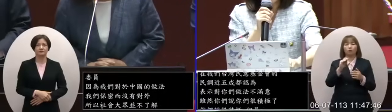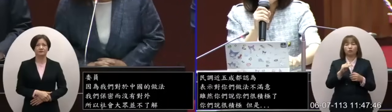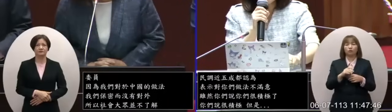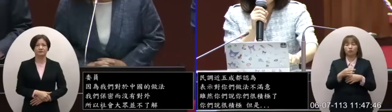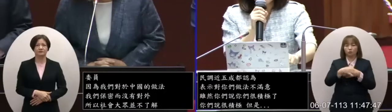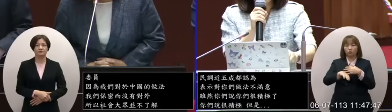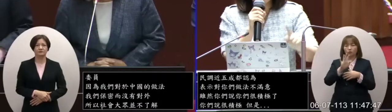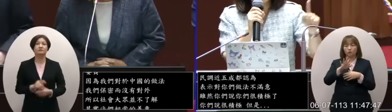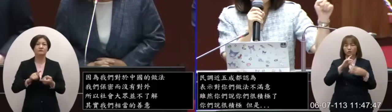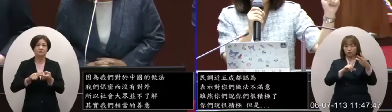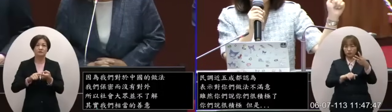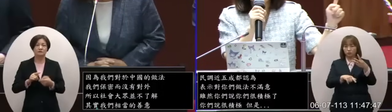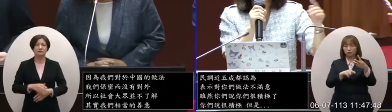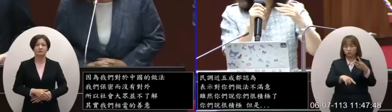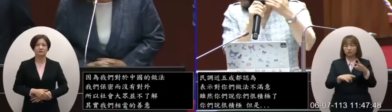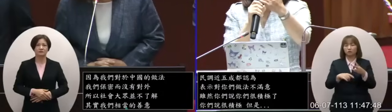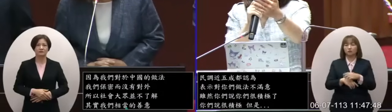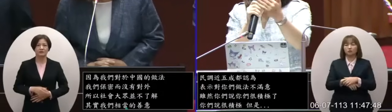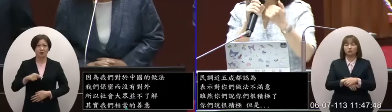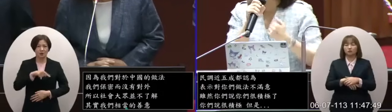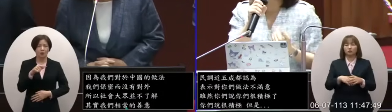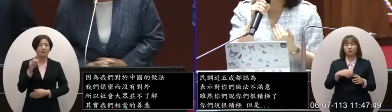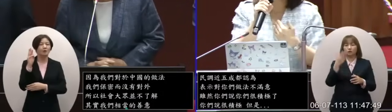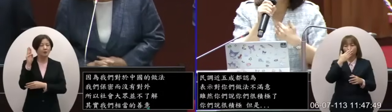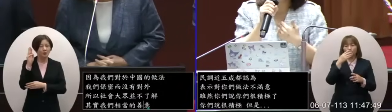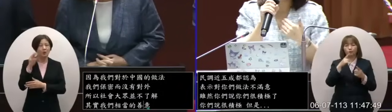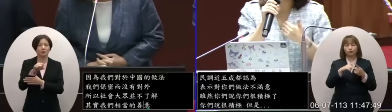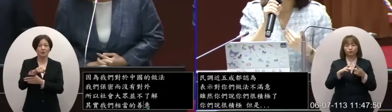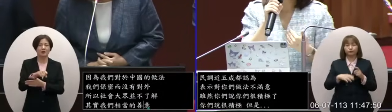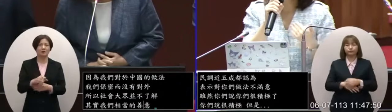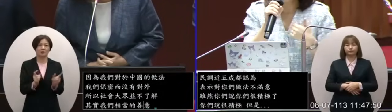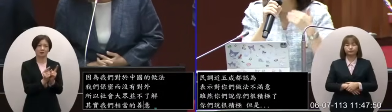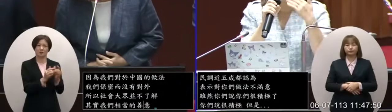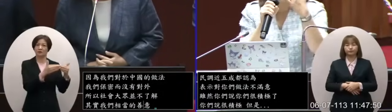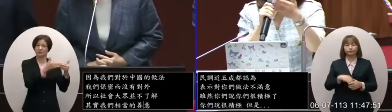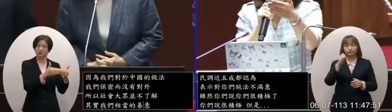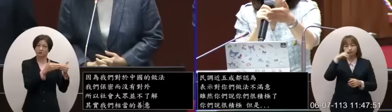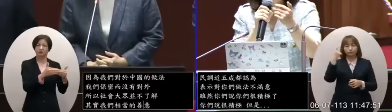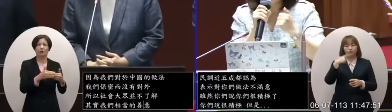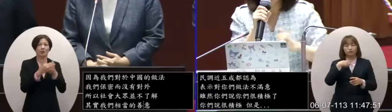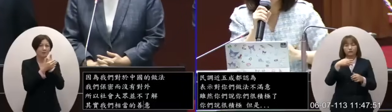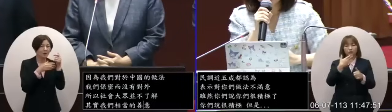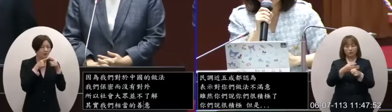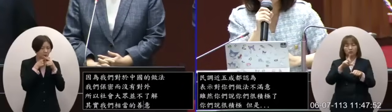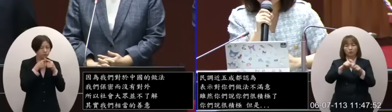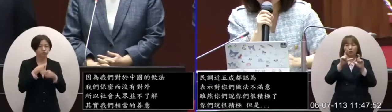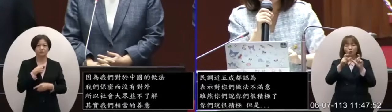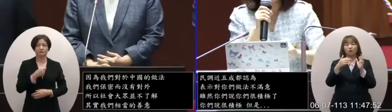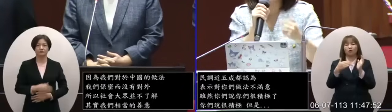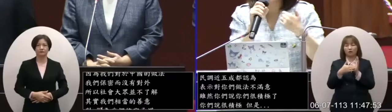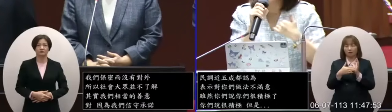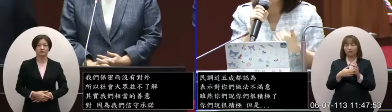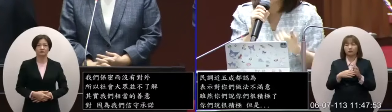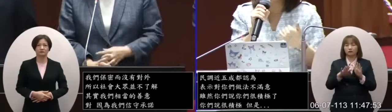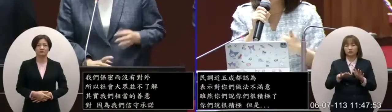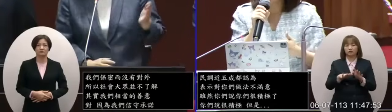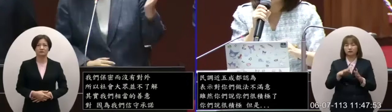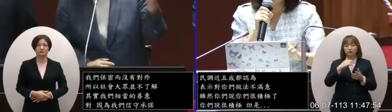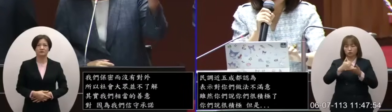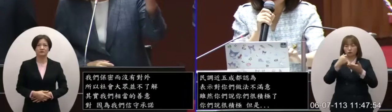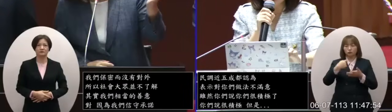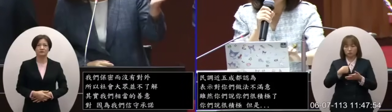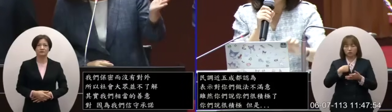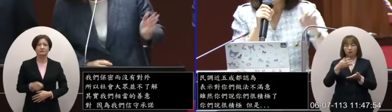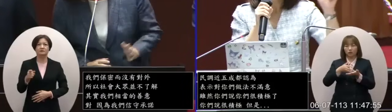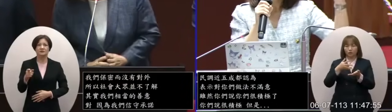好，那三月的时候的 我们信守承诺，我们对中国有善意。 不好意思，我刚刚已经给您回答的时间了，那请您尊